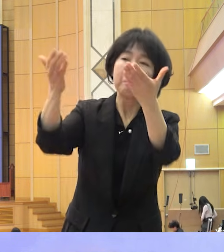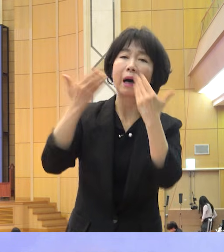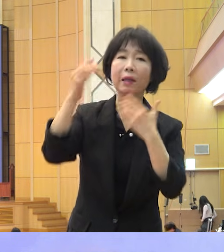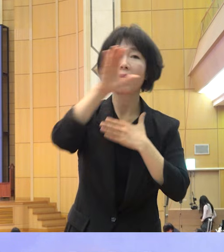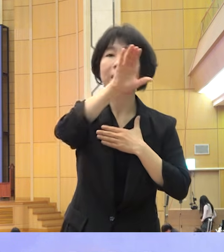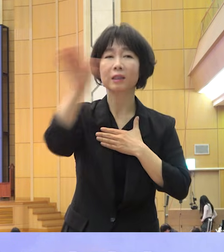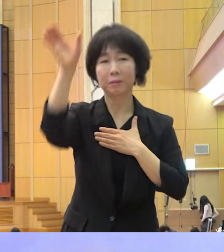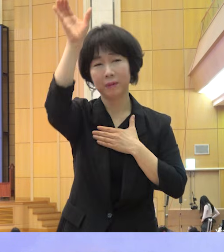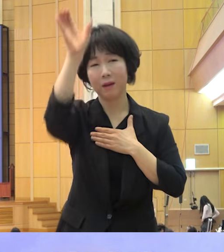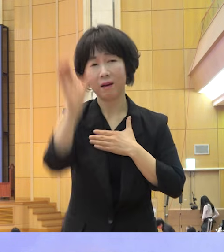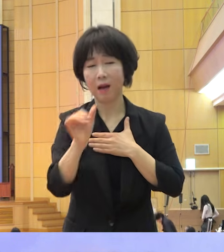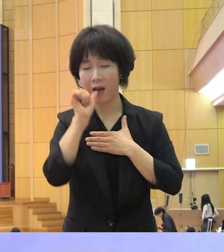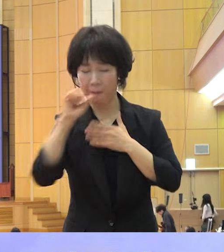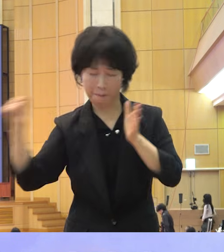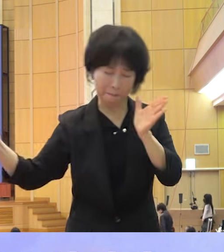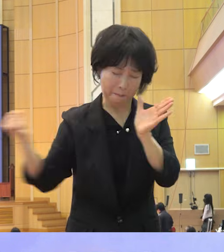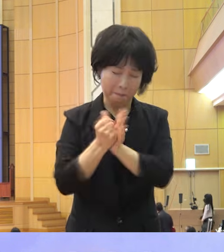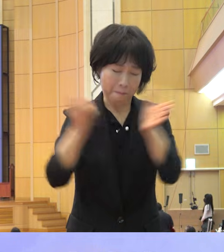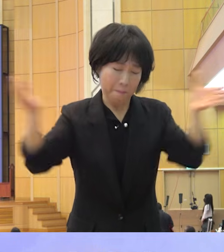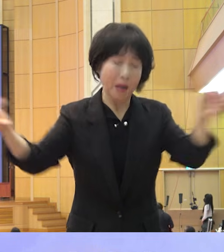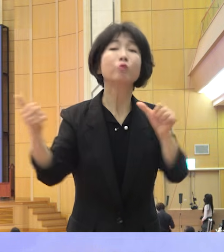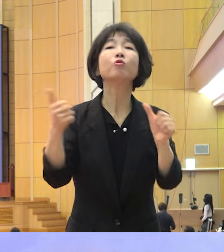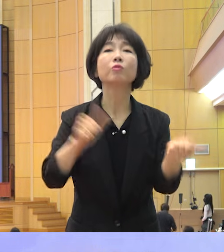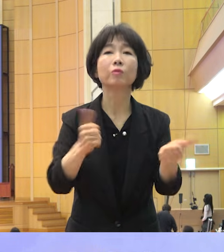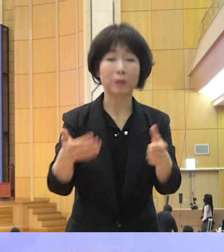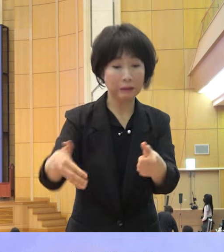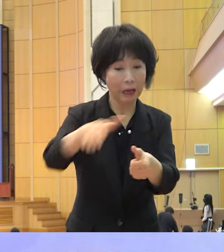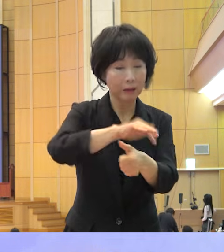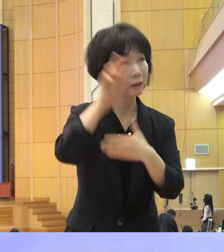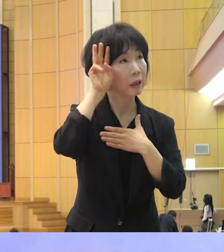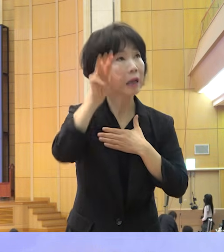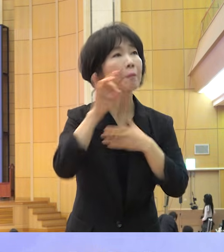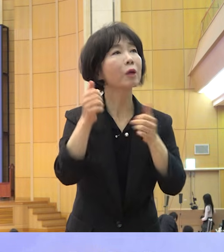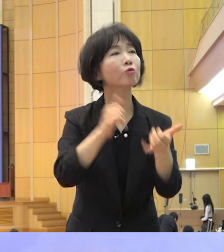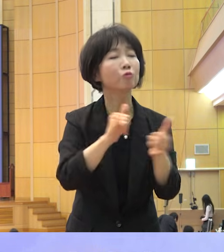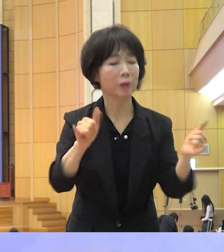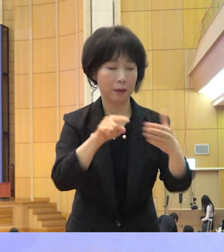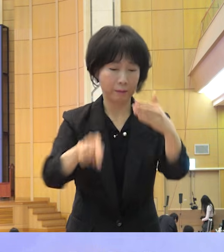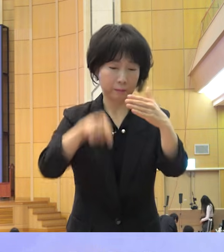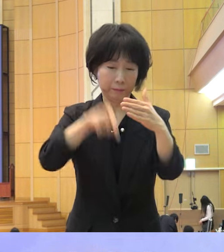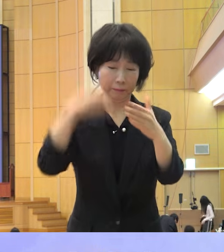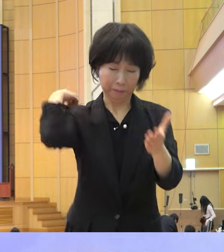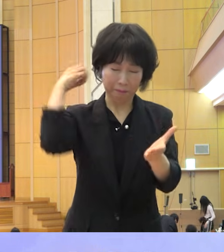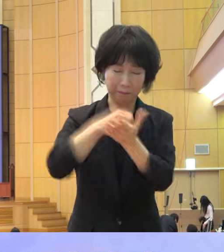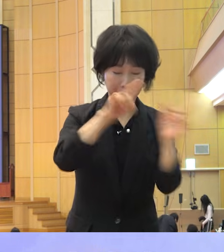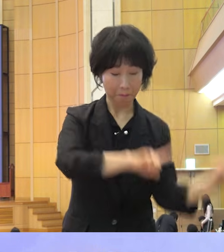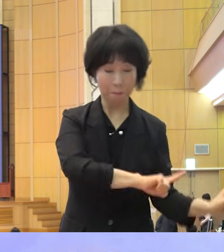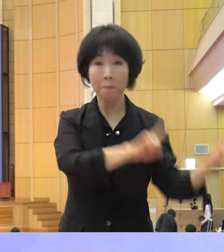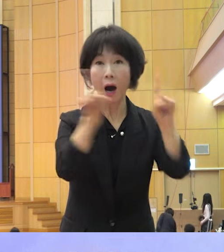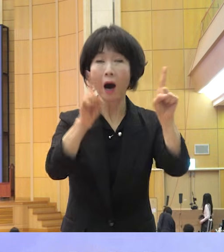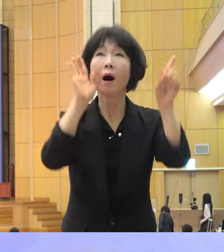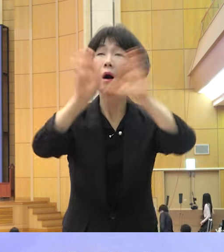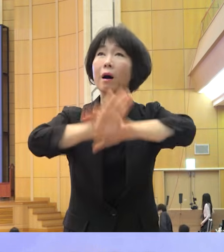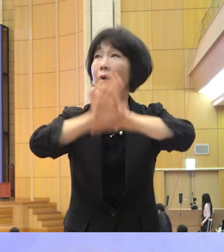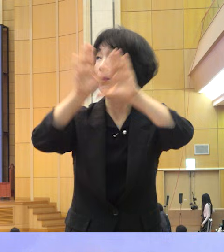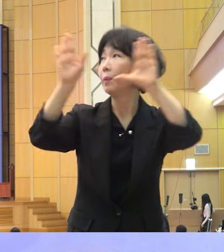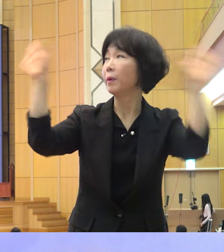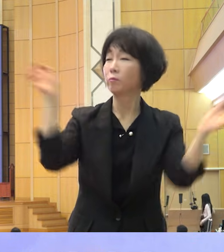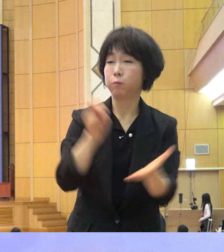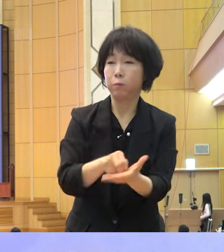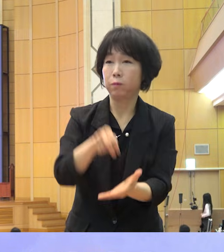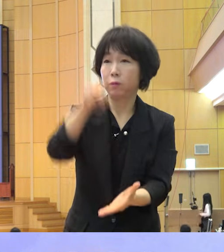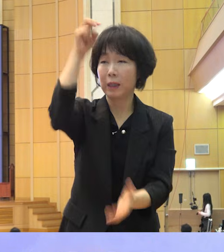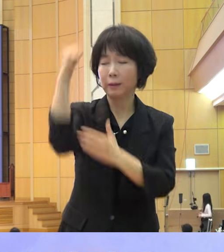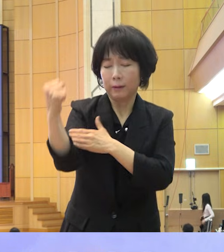받으사 십자가에 못 박혀 죽으시고 장사한 지 사흘 만에 죽은 자 가운데서 다시 살아나시며